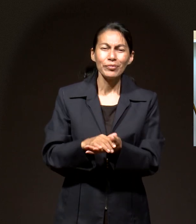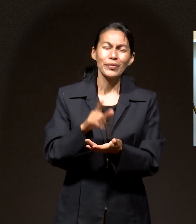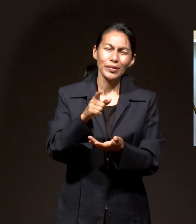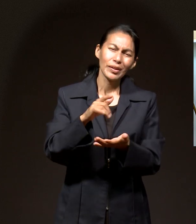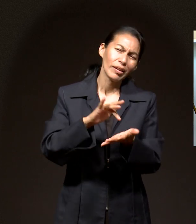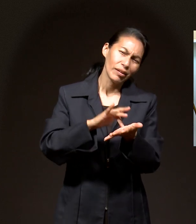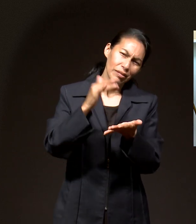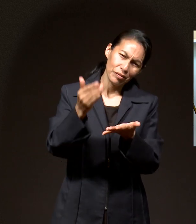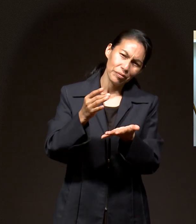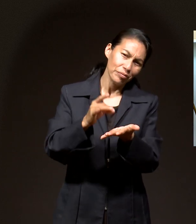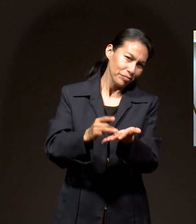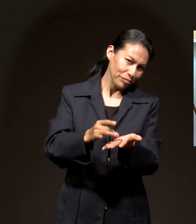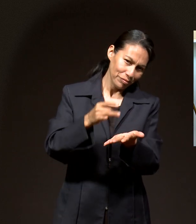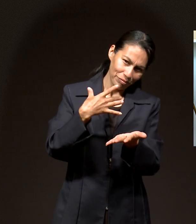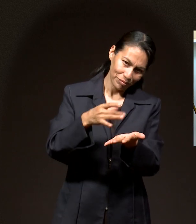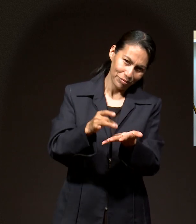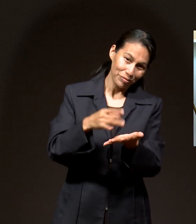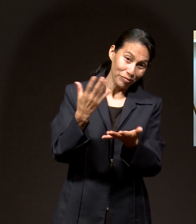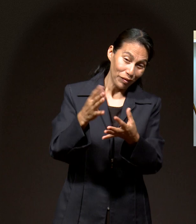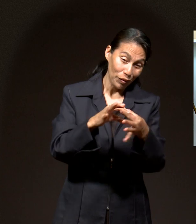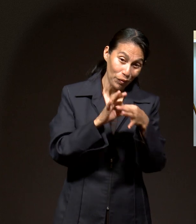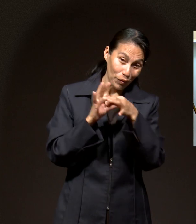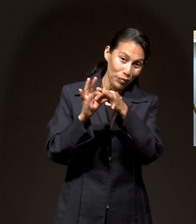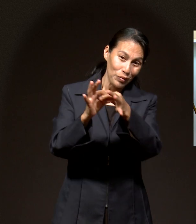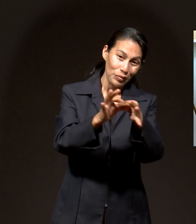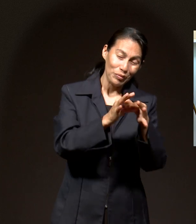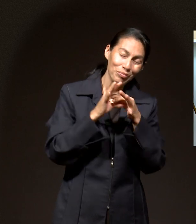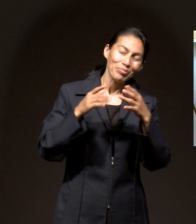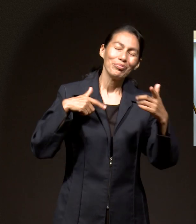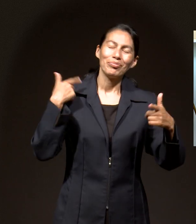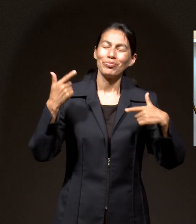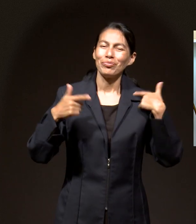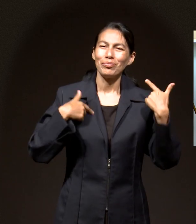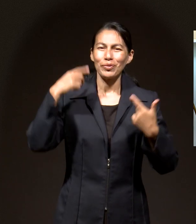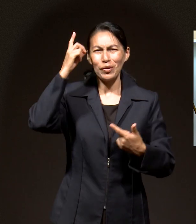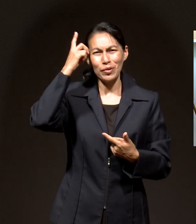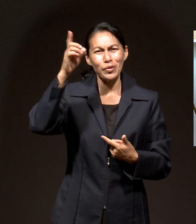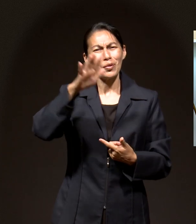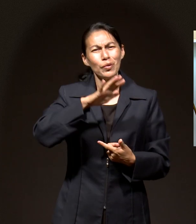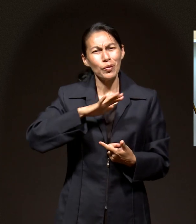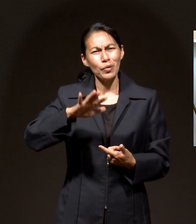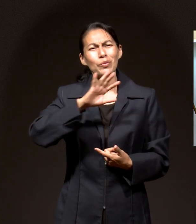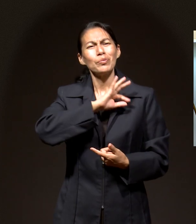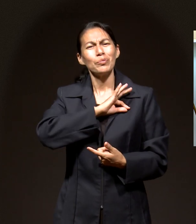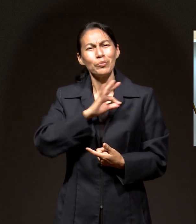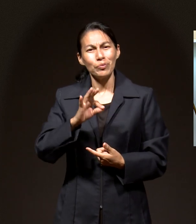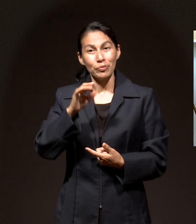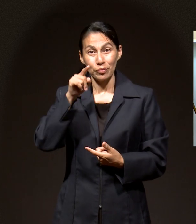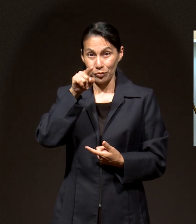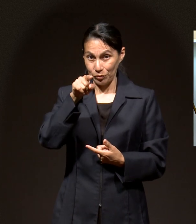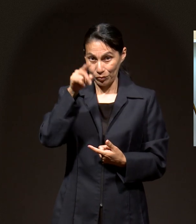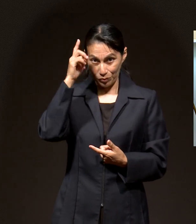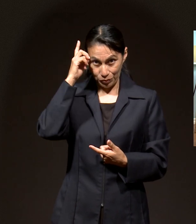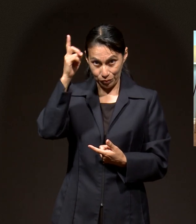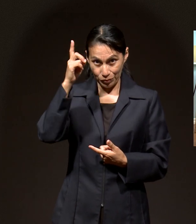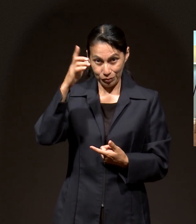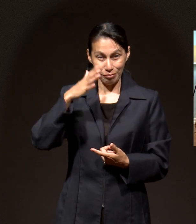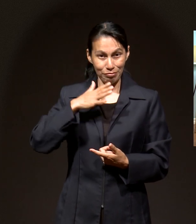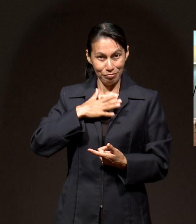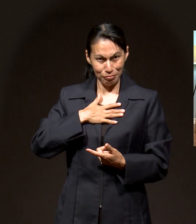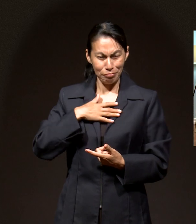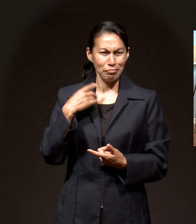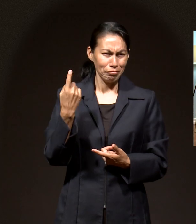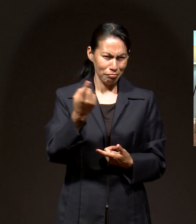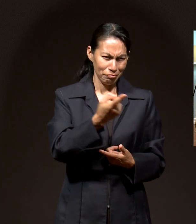tus agradecimientos para que nos gocemos juntos del Dios de lo imposible, tu Dios y nuestro Padre Celestial,